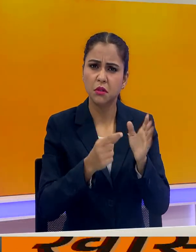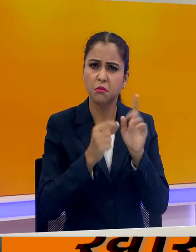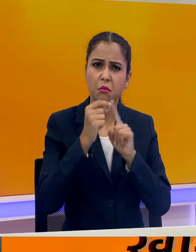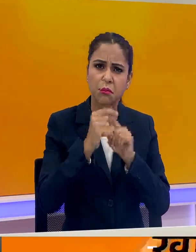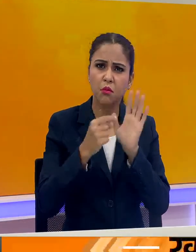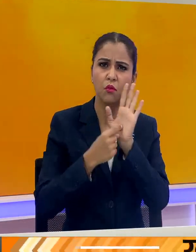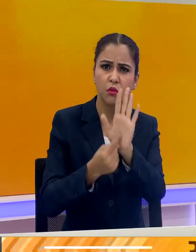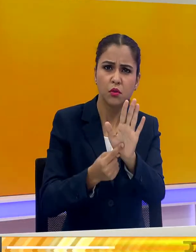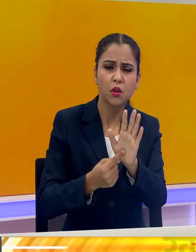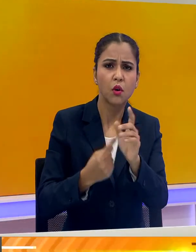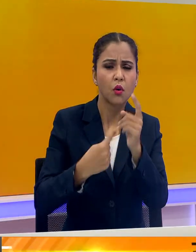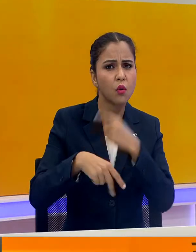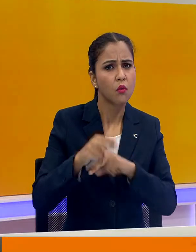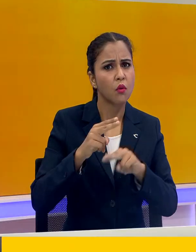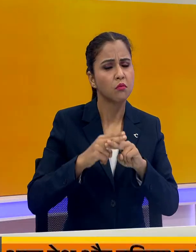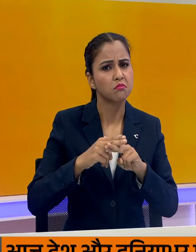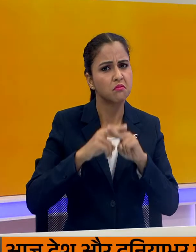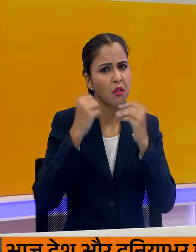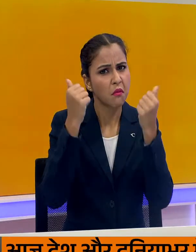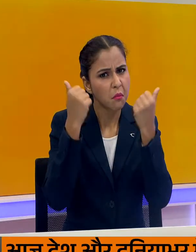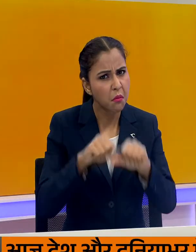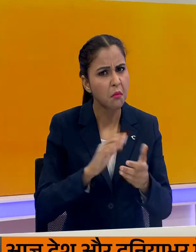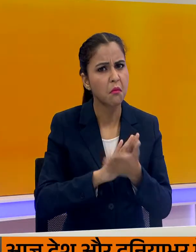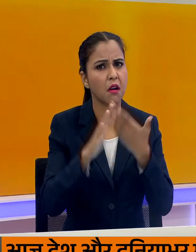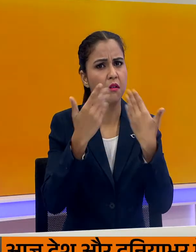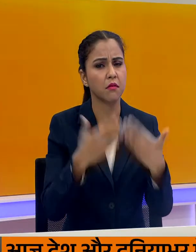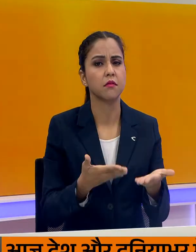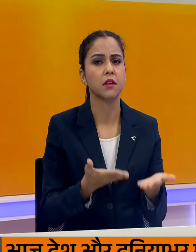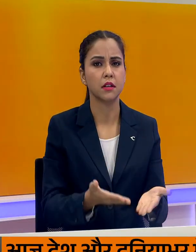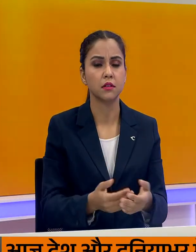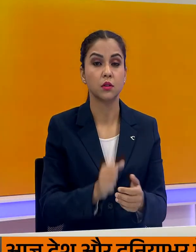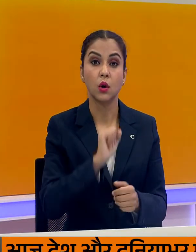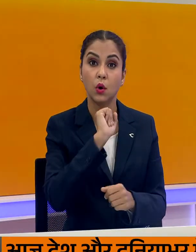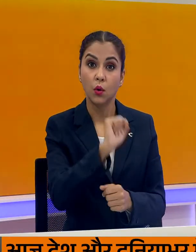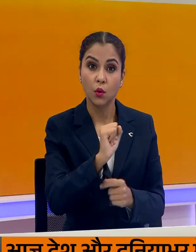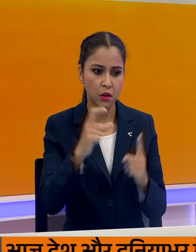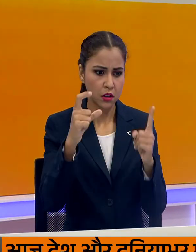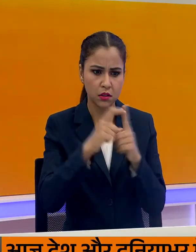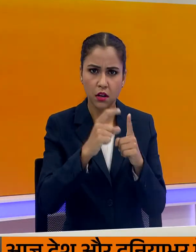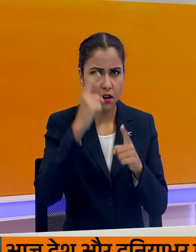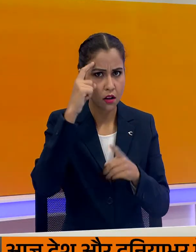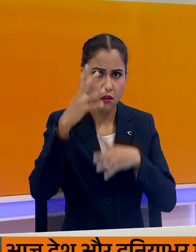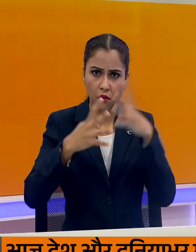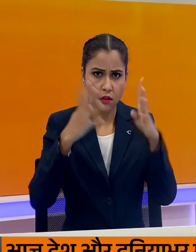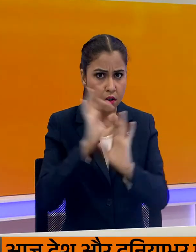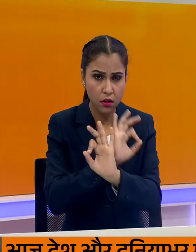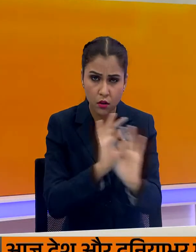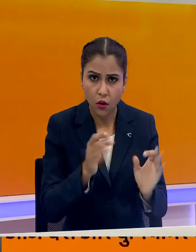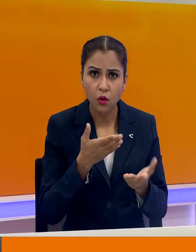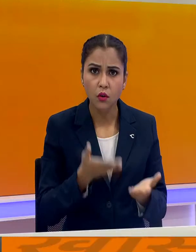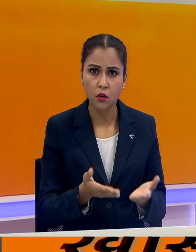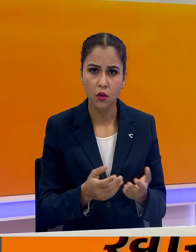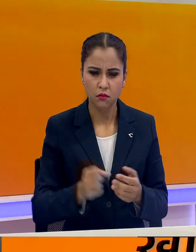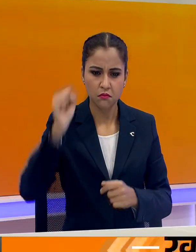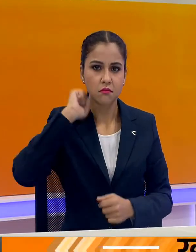बोर्ड को बर्बाद करके रख दिया। उन्हें दिल्ली की चिंता नहीं है और ये